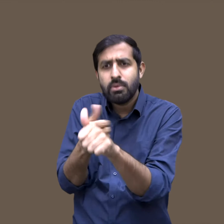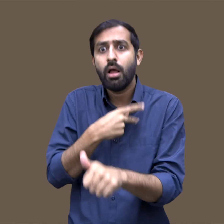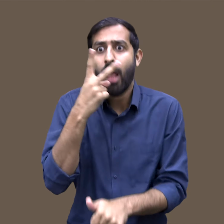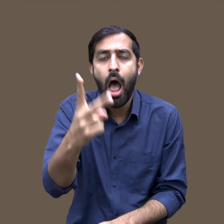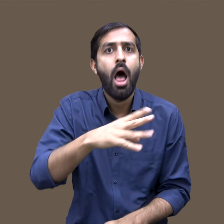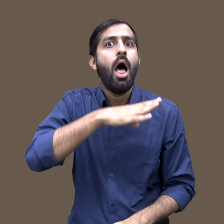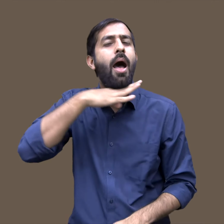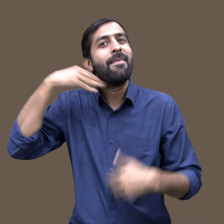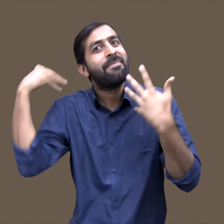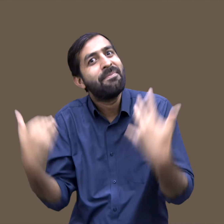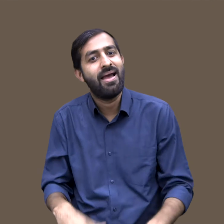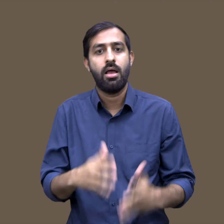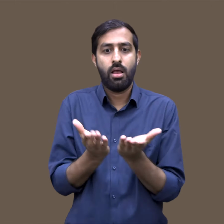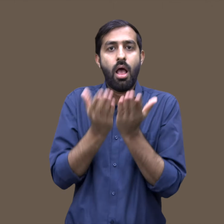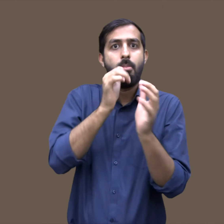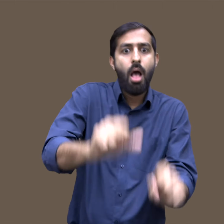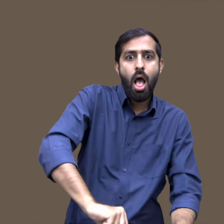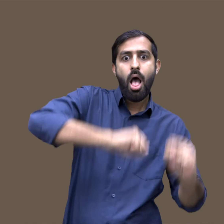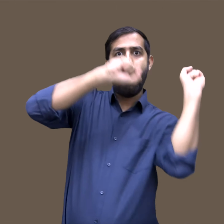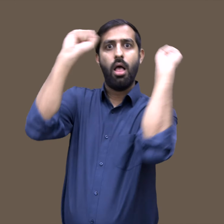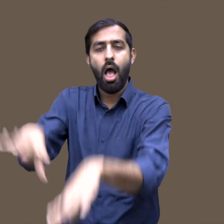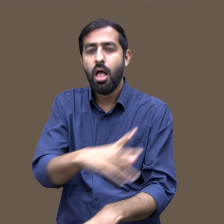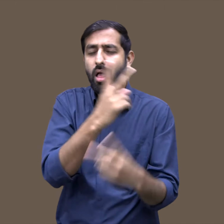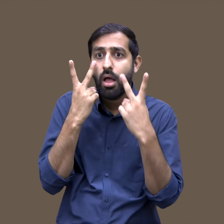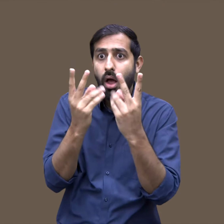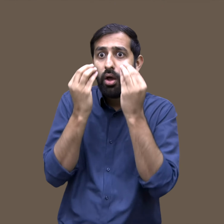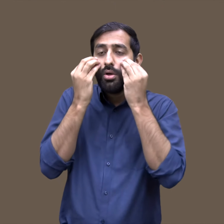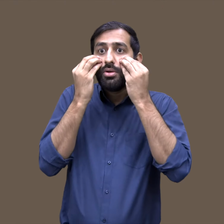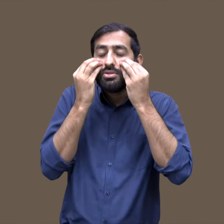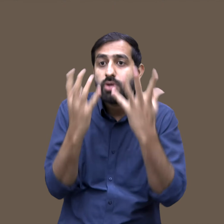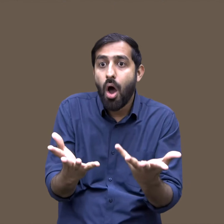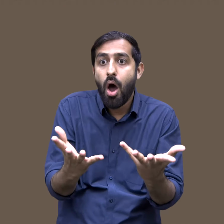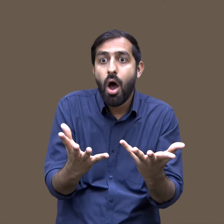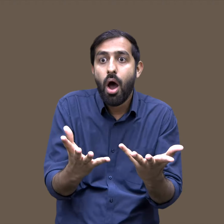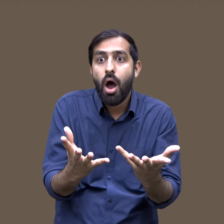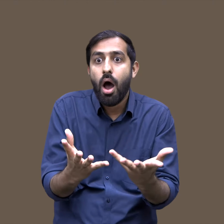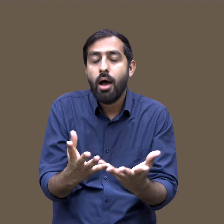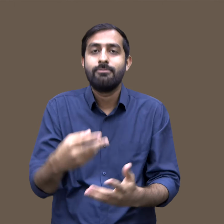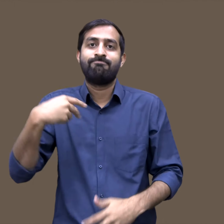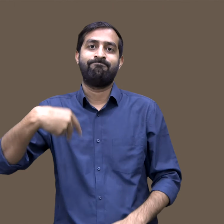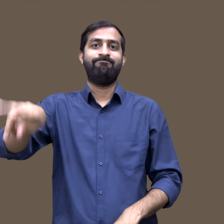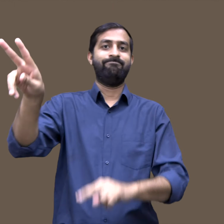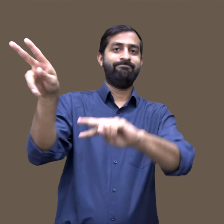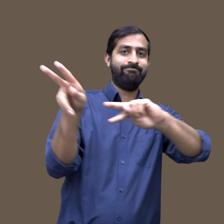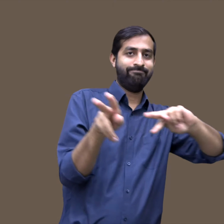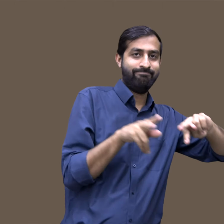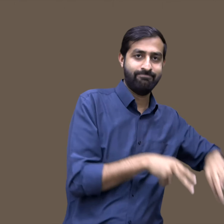गाड़ी का पीछा कर पता लगाया कि टुन्नू वास्तव में मर गया है और उसे वरुणा में प्रवाहित करते हुए देखा। यह पता लगाकर वह लौट